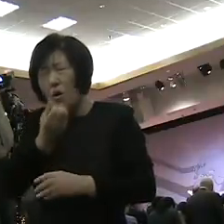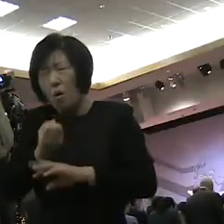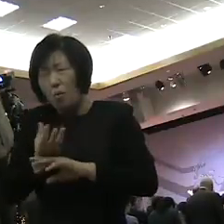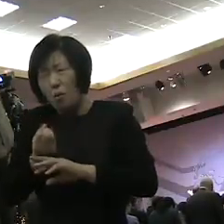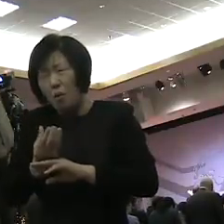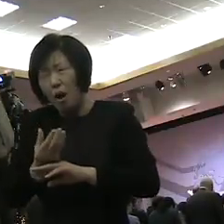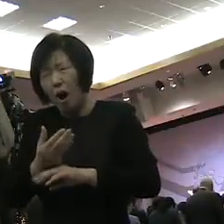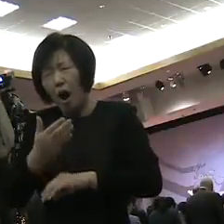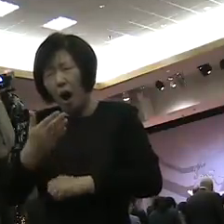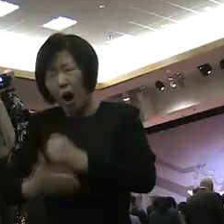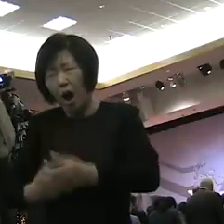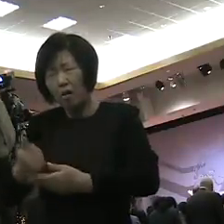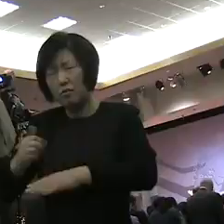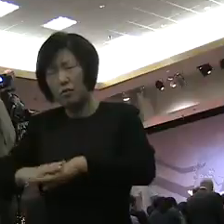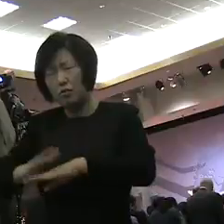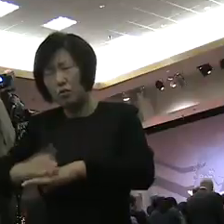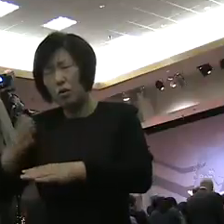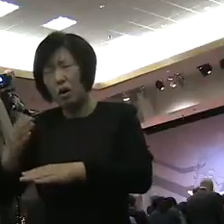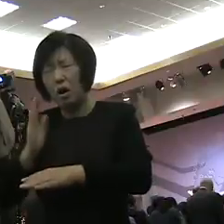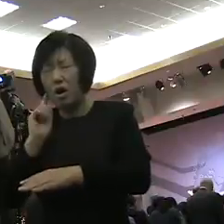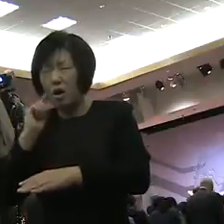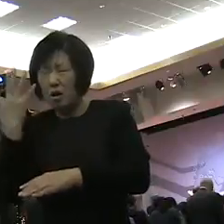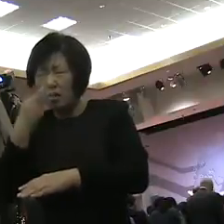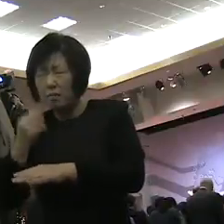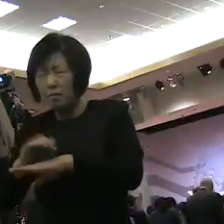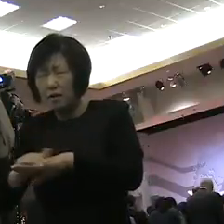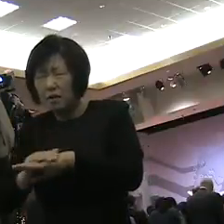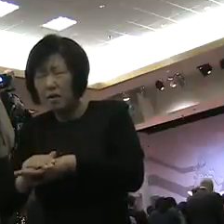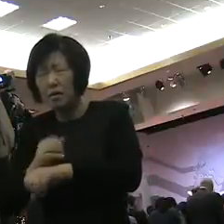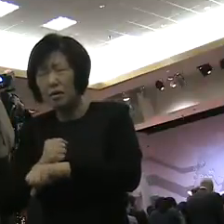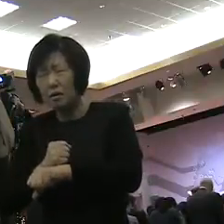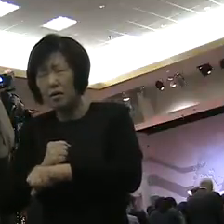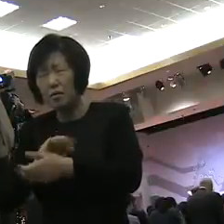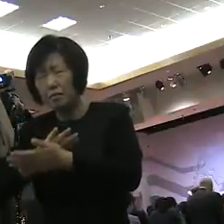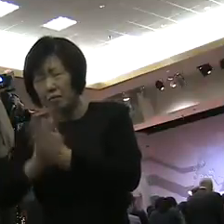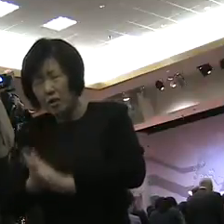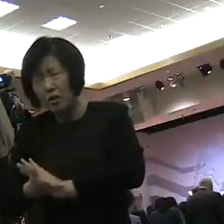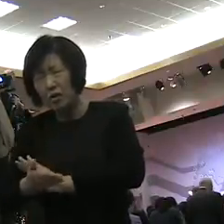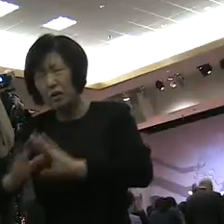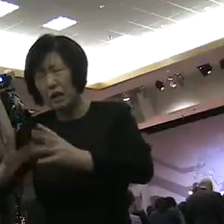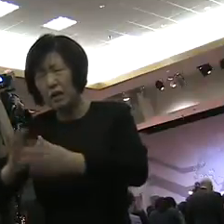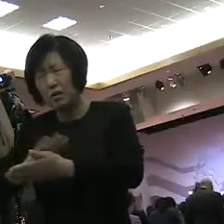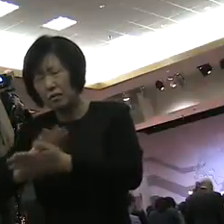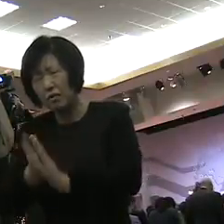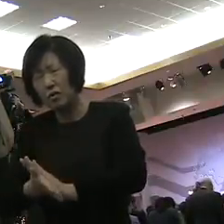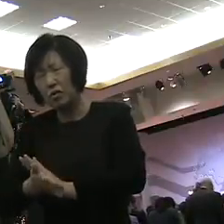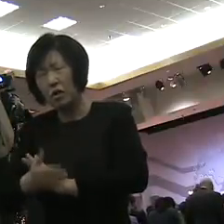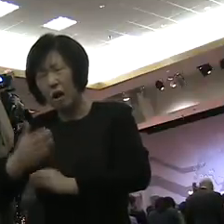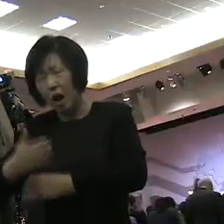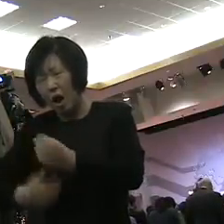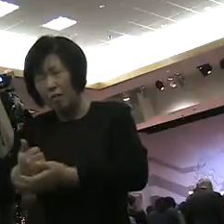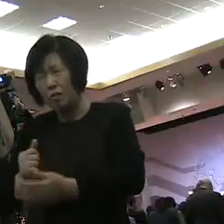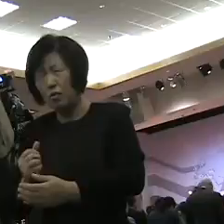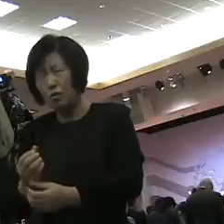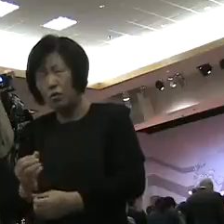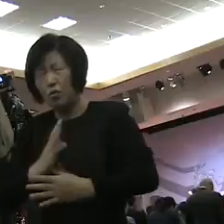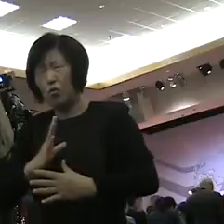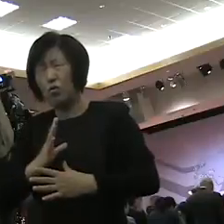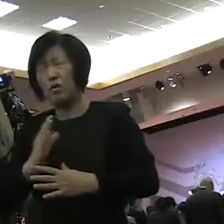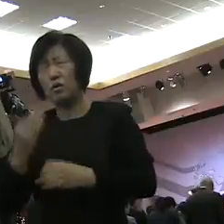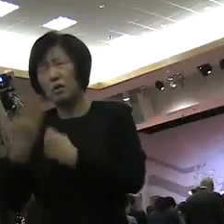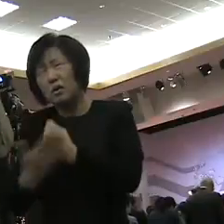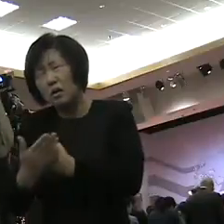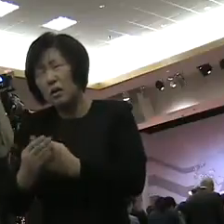하나님의 손으로 아름답게 계속 만져짐으로 인하여 변화하여 세상을 변화하고 또 하나님의 놀라운